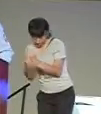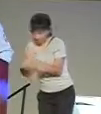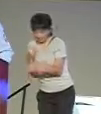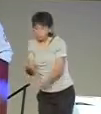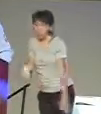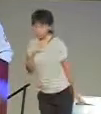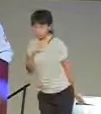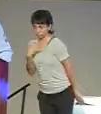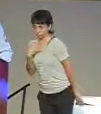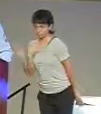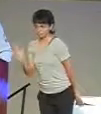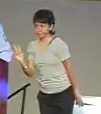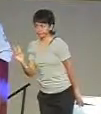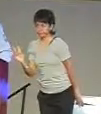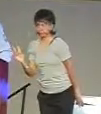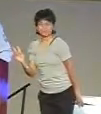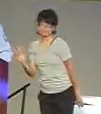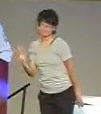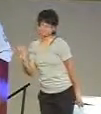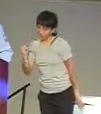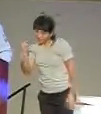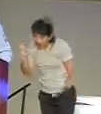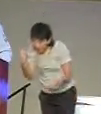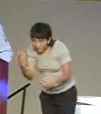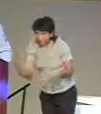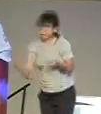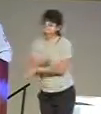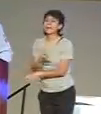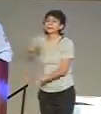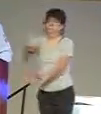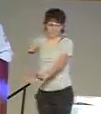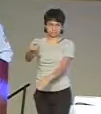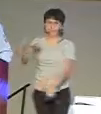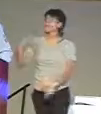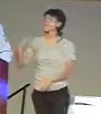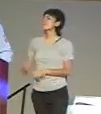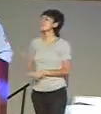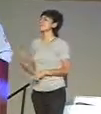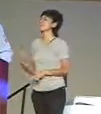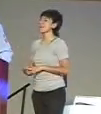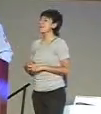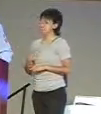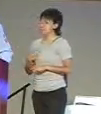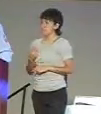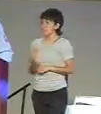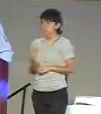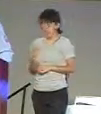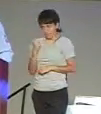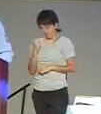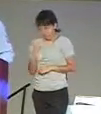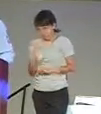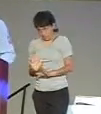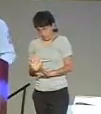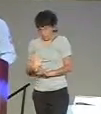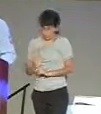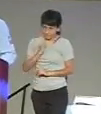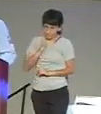¿Quién de las que está aquí que es mamá? Vean qué pregunta, vean ese bebecito.